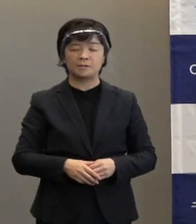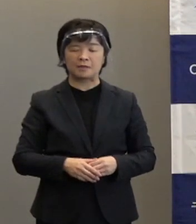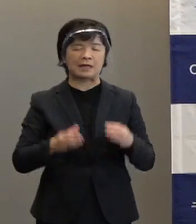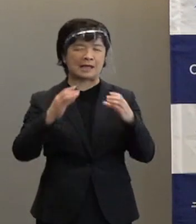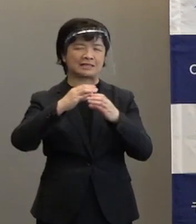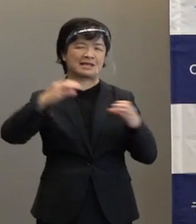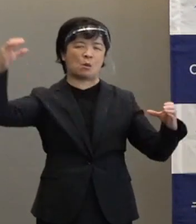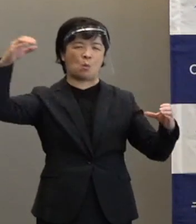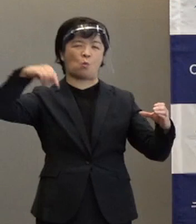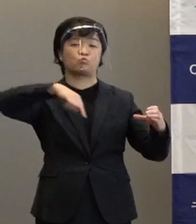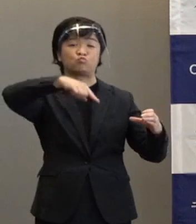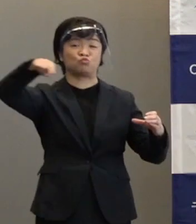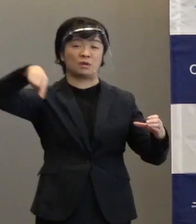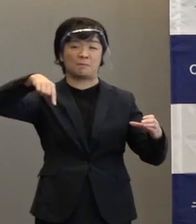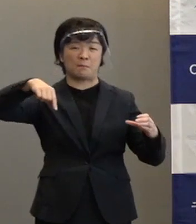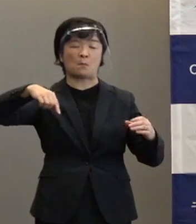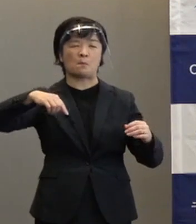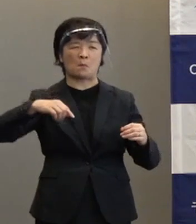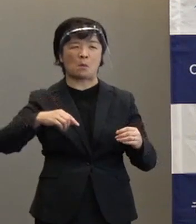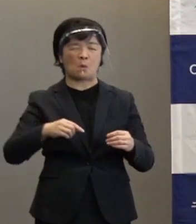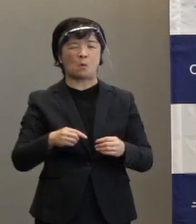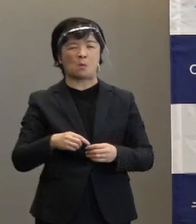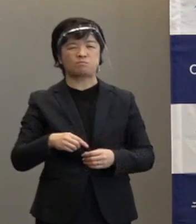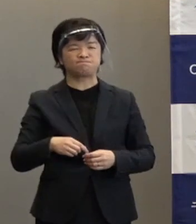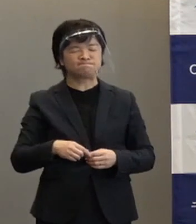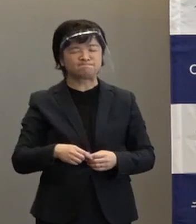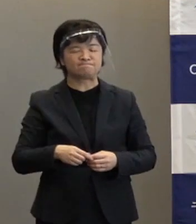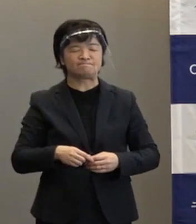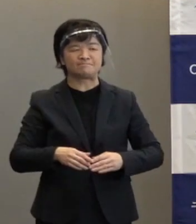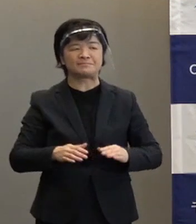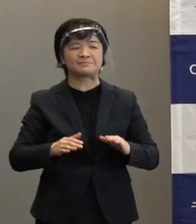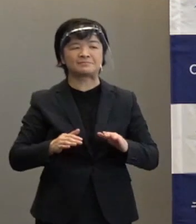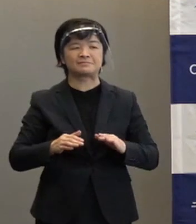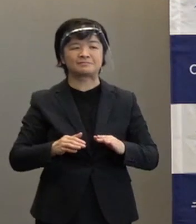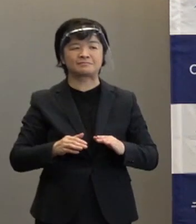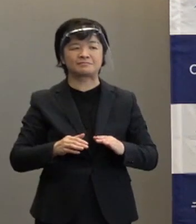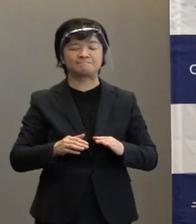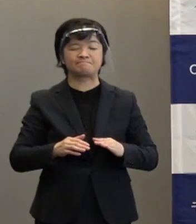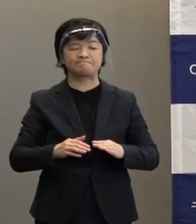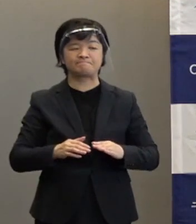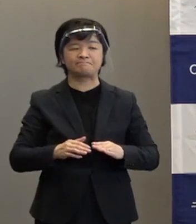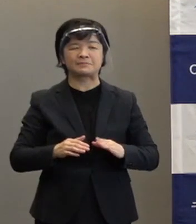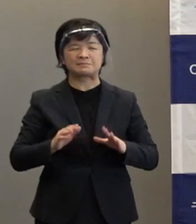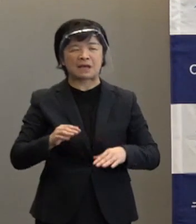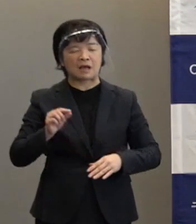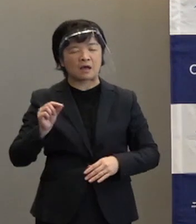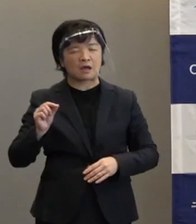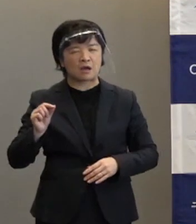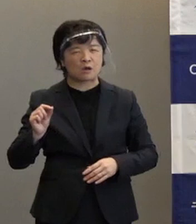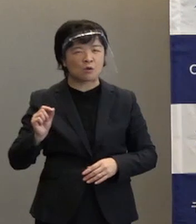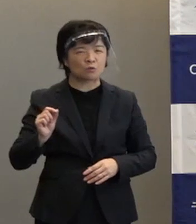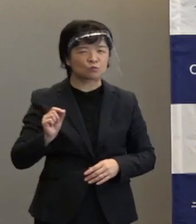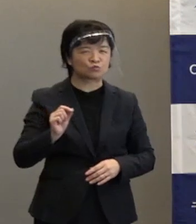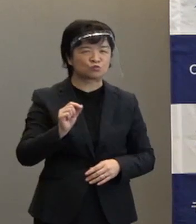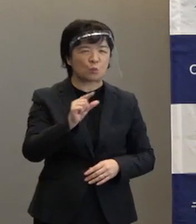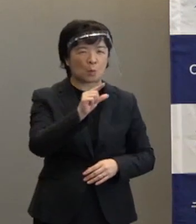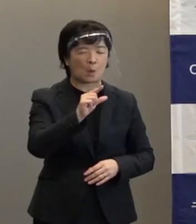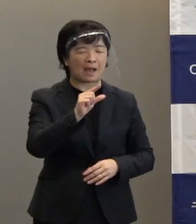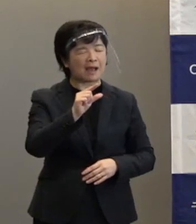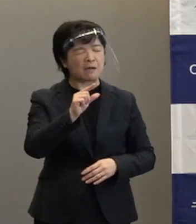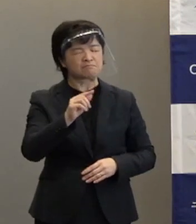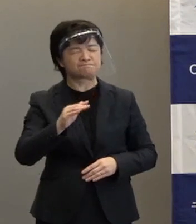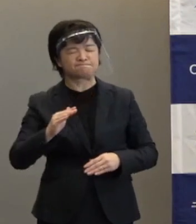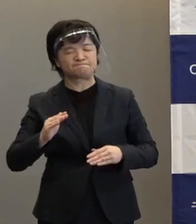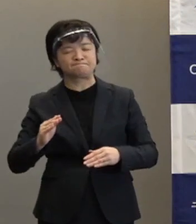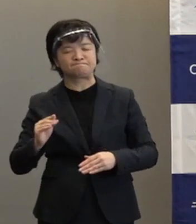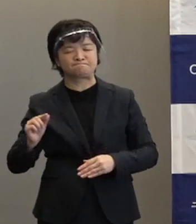国的にも類似の傾向というふうに伺ってございますけれども、若干その増加がですね、頭打ちと申しますか、